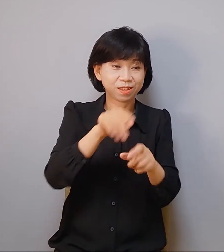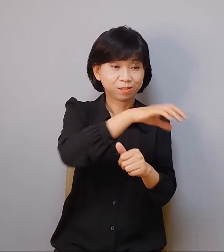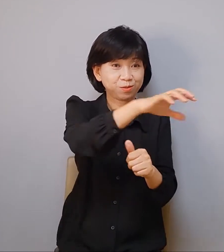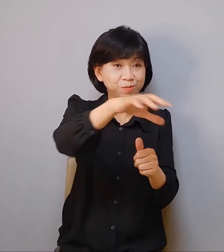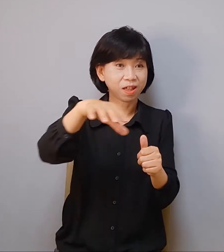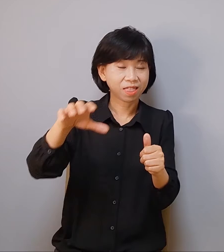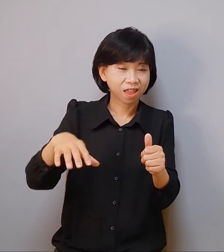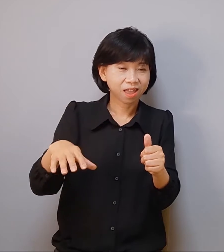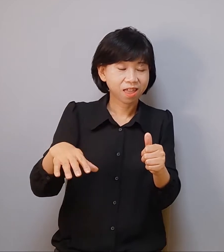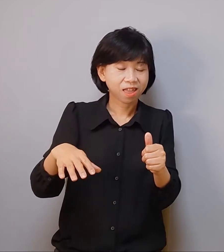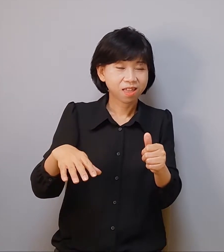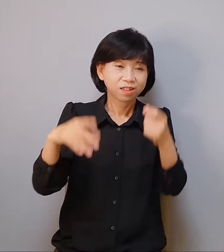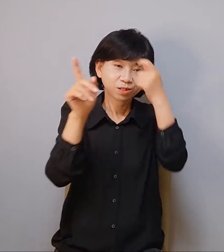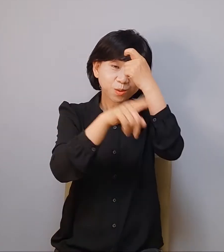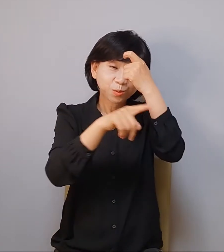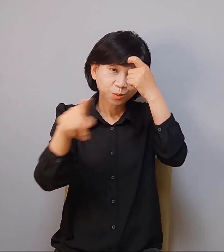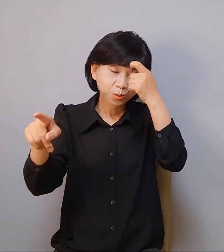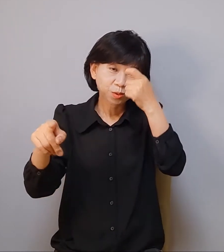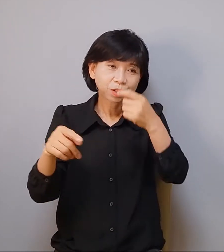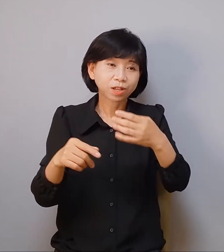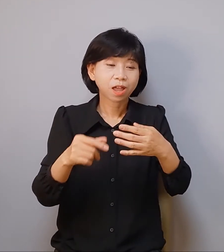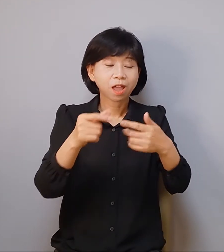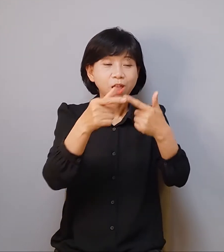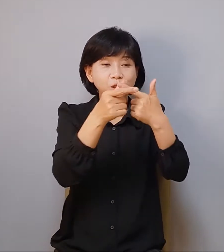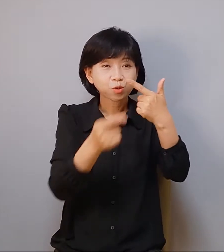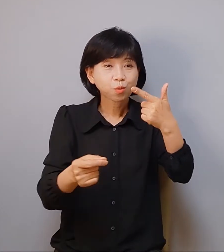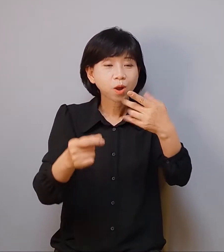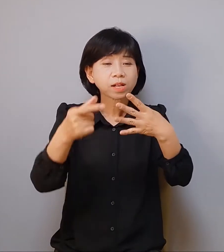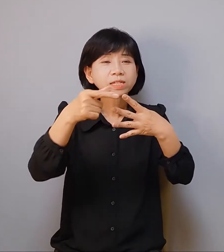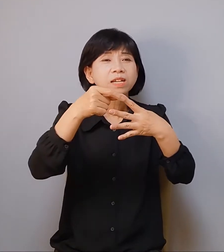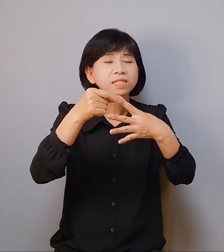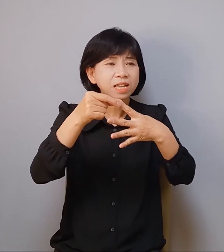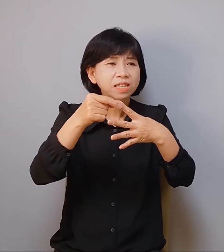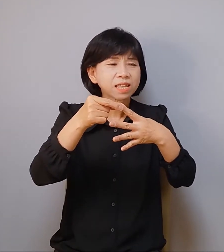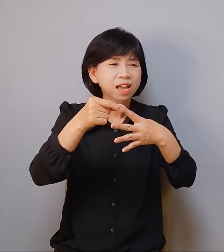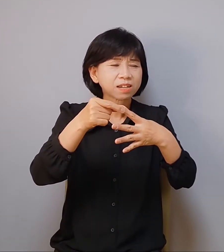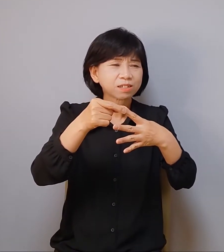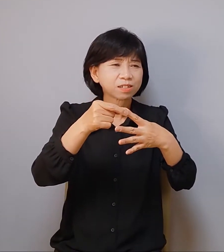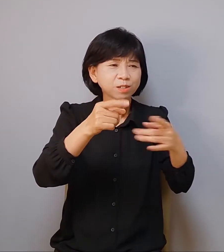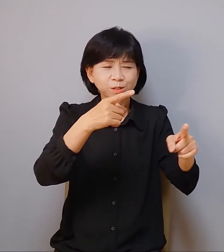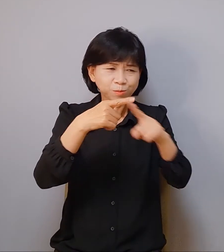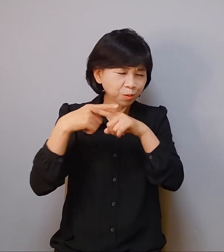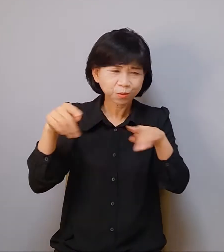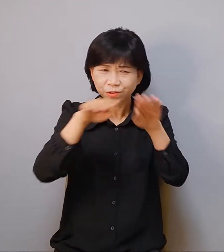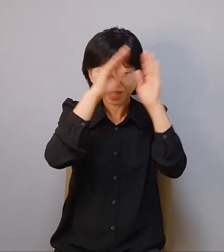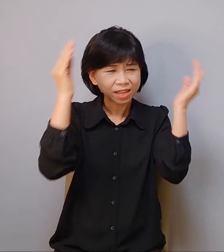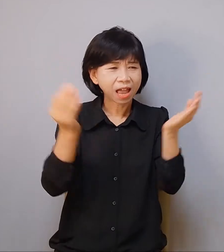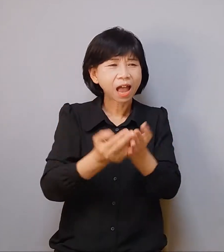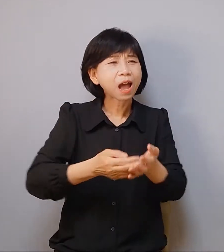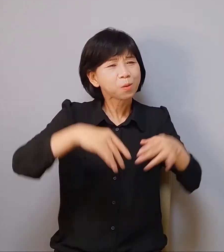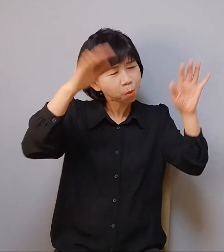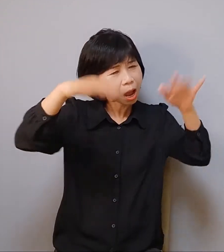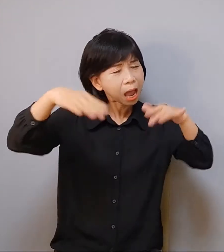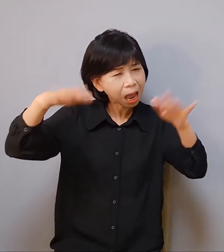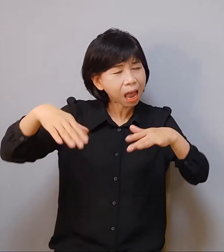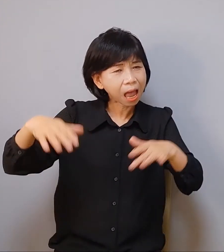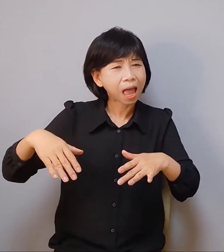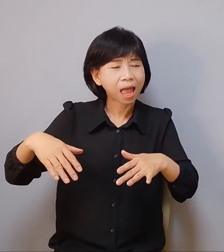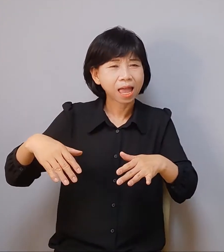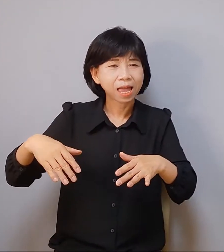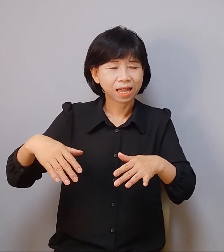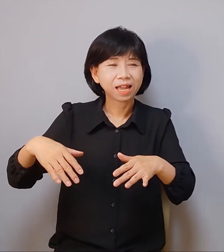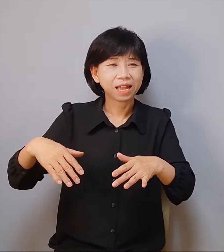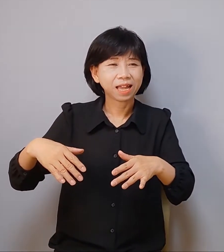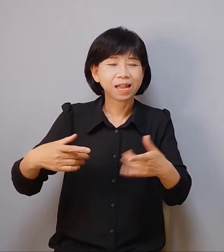우리 성도들에게 6월 첫 번째 주일은 다 같이 오는 날이래. 그래서 그 틈에 못 나오셨던 분들도 나오실 수